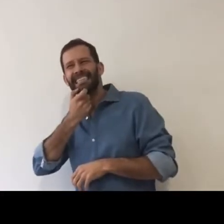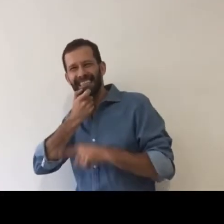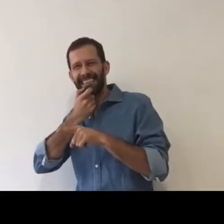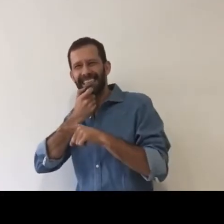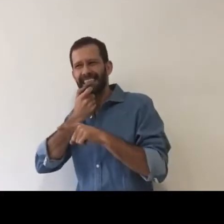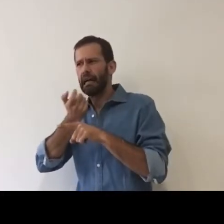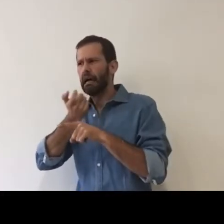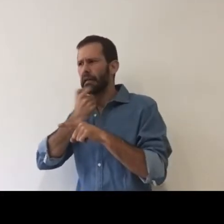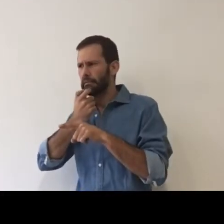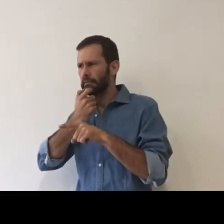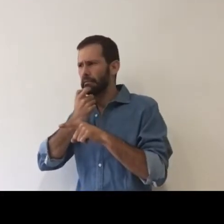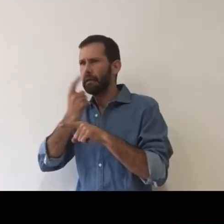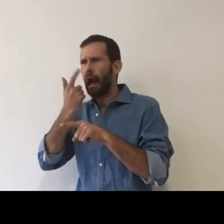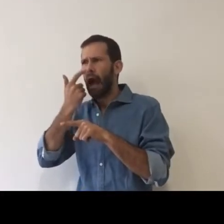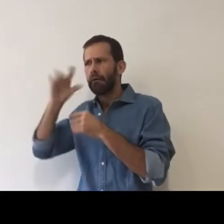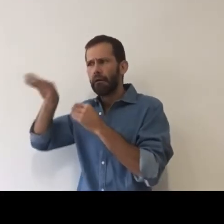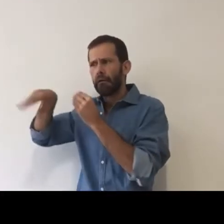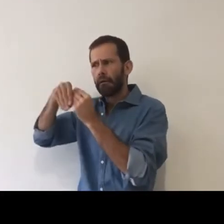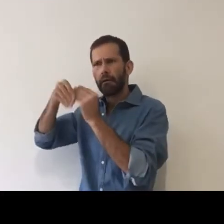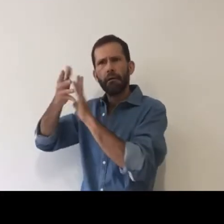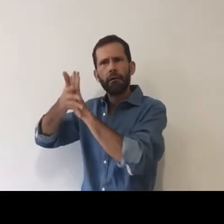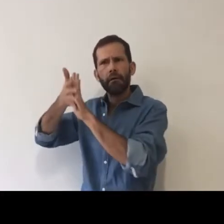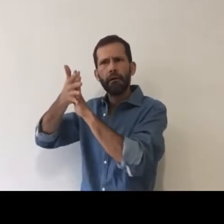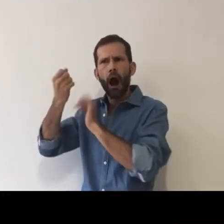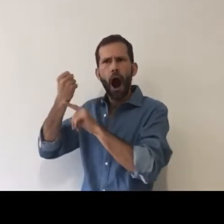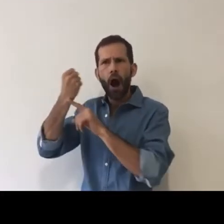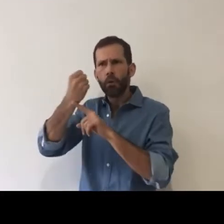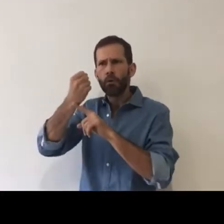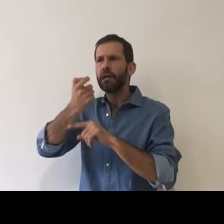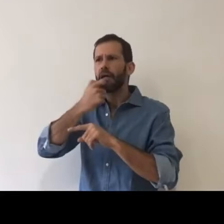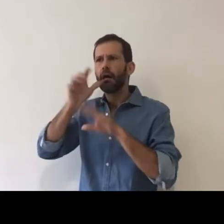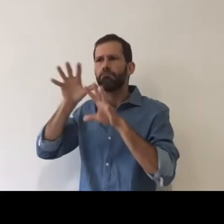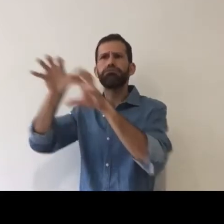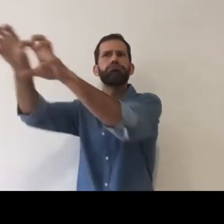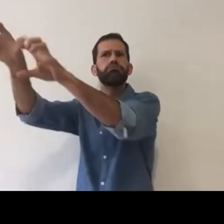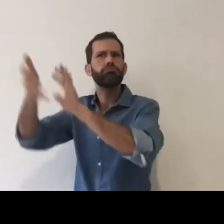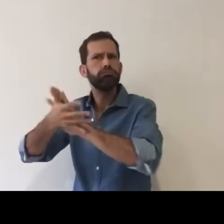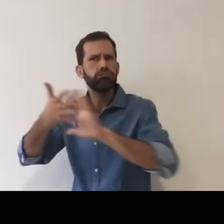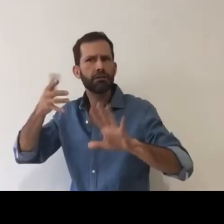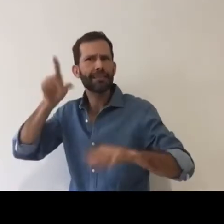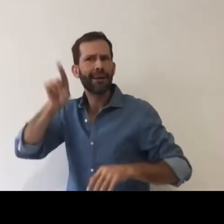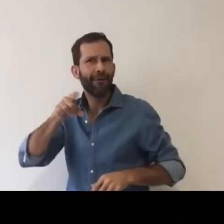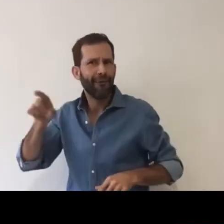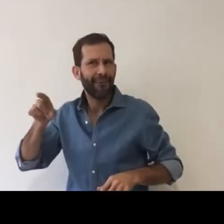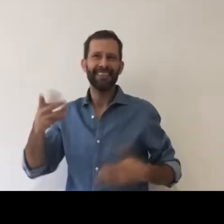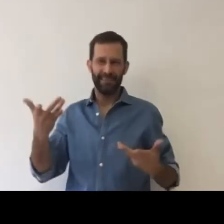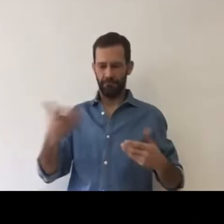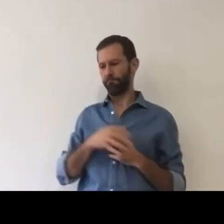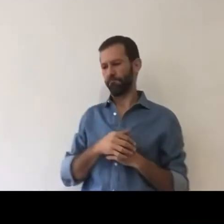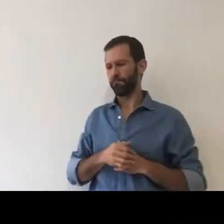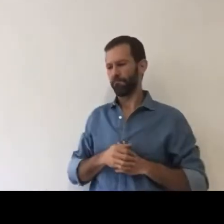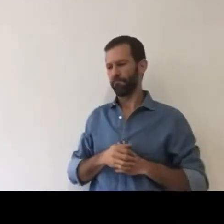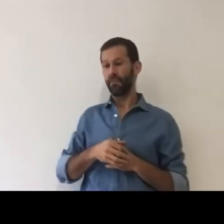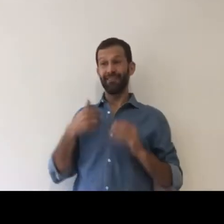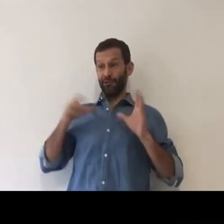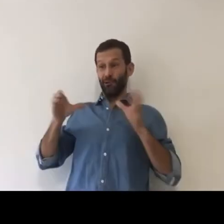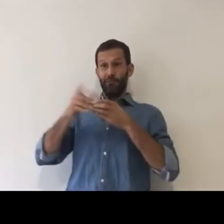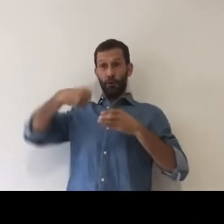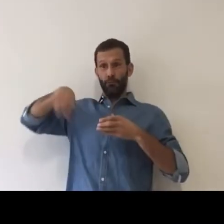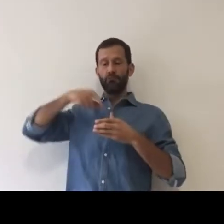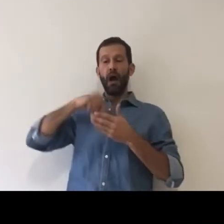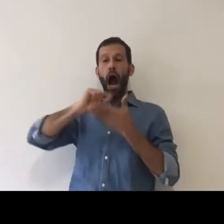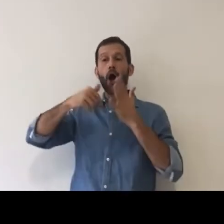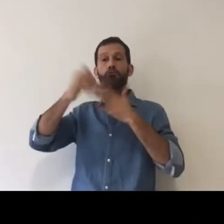Si además del español quiero aprender otra lengua, como el inglés, ¿podría contar con el apoyo de la lengua de signos para mejorar